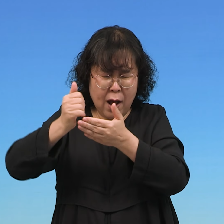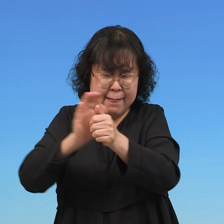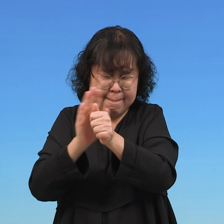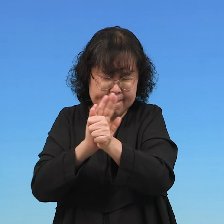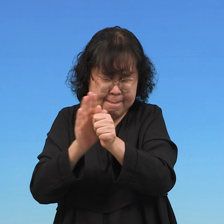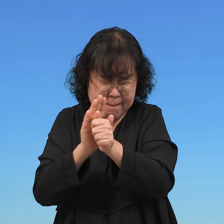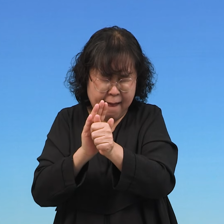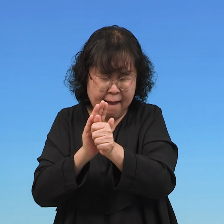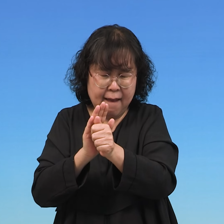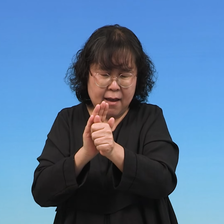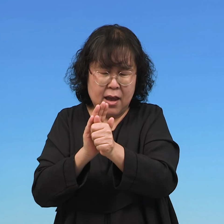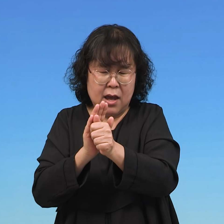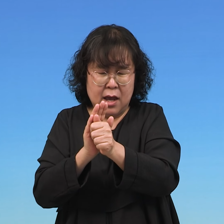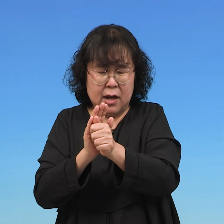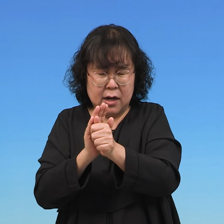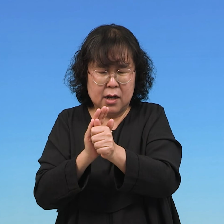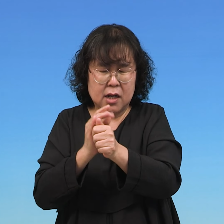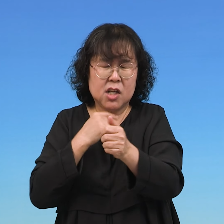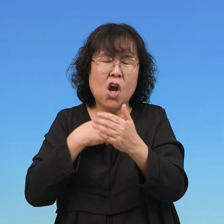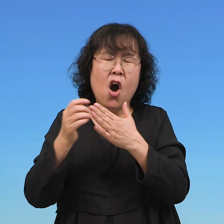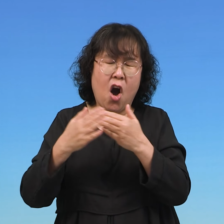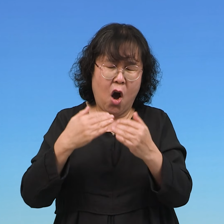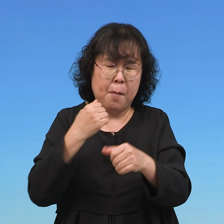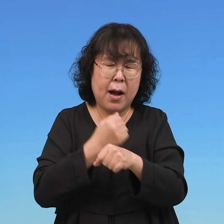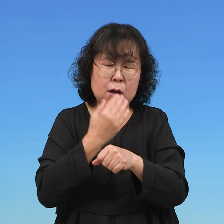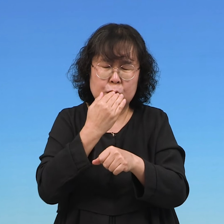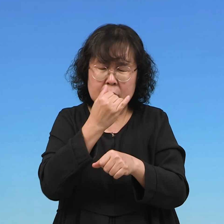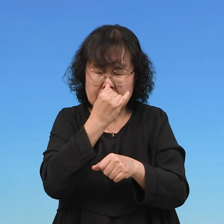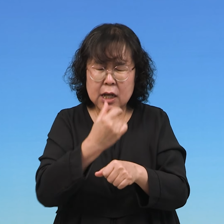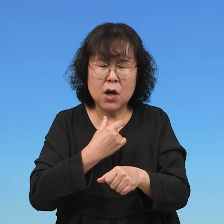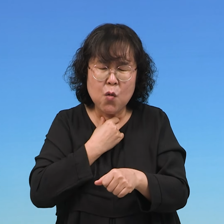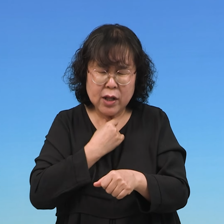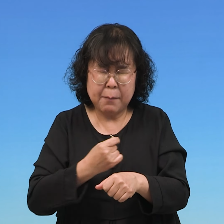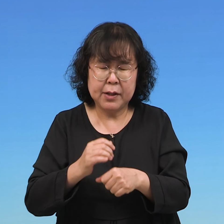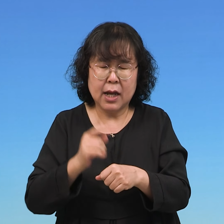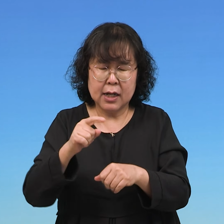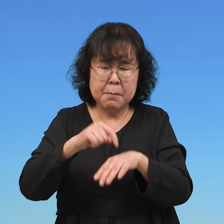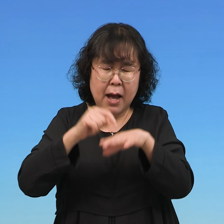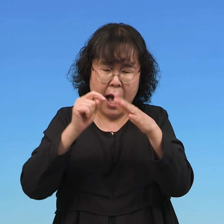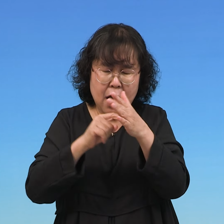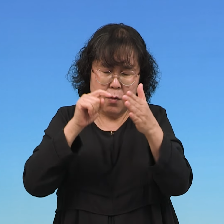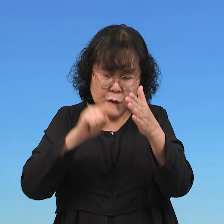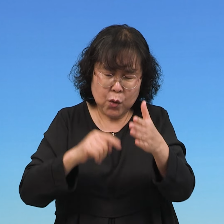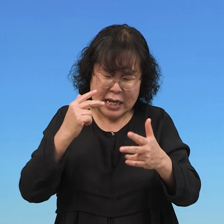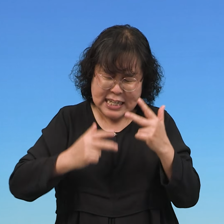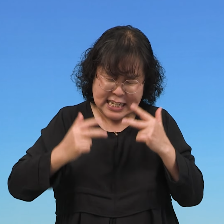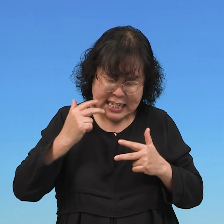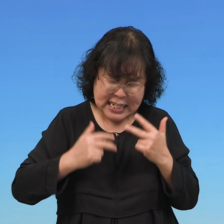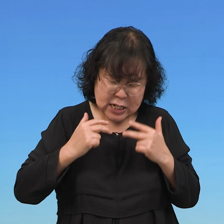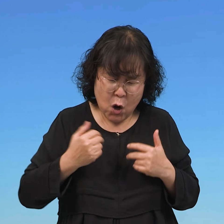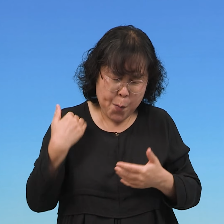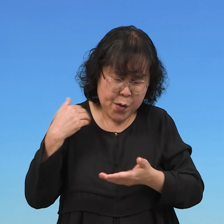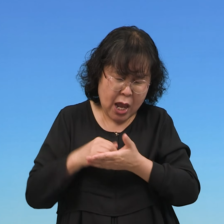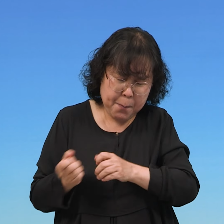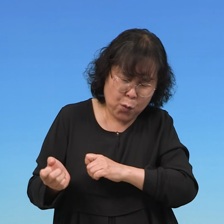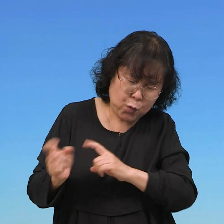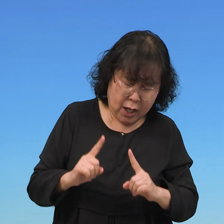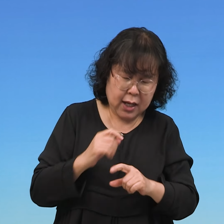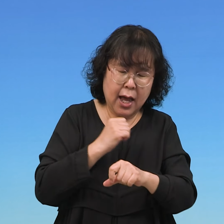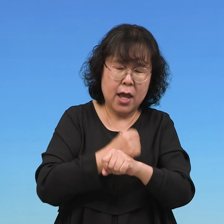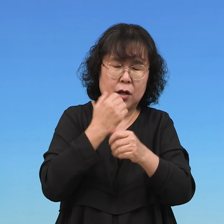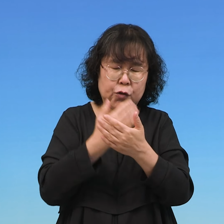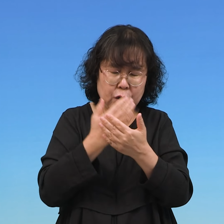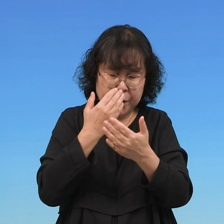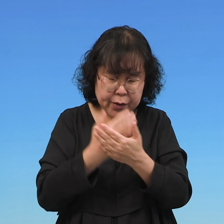환대를 경험하기 원합니다. 잔치를 배설해 주시는 하나님의 환대를 경험하고 그 마음에 즐거움이 회복되게